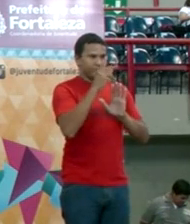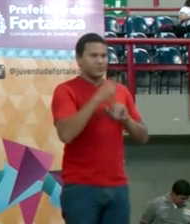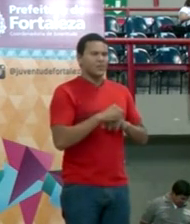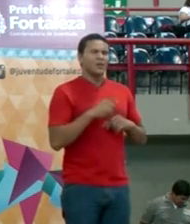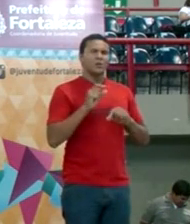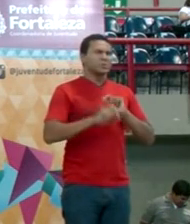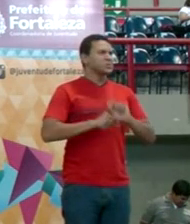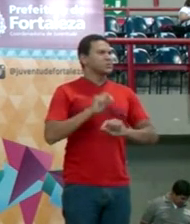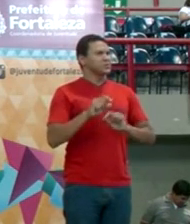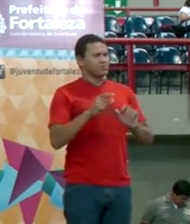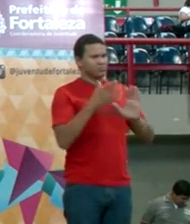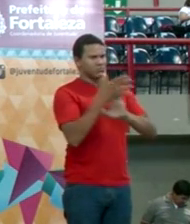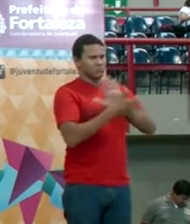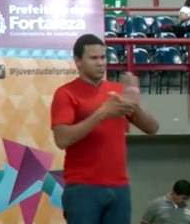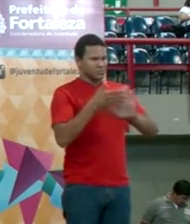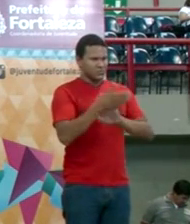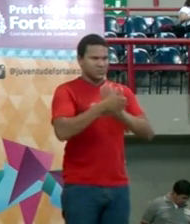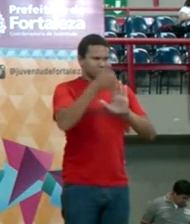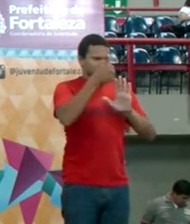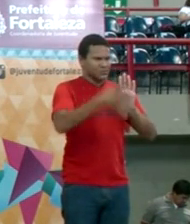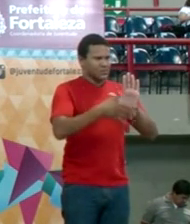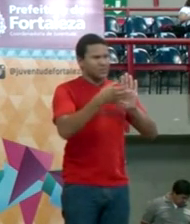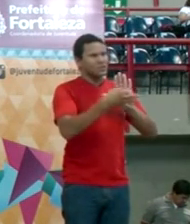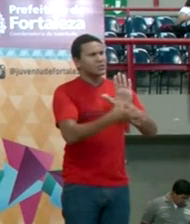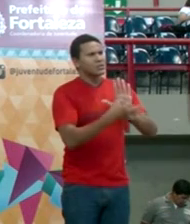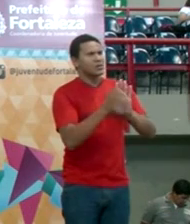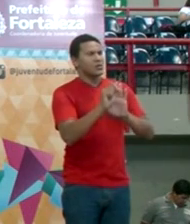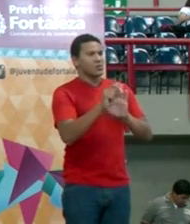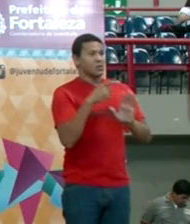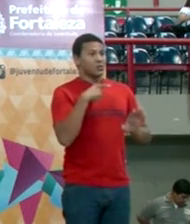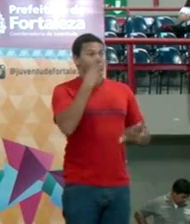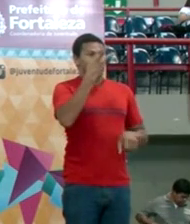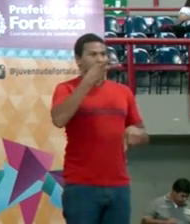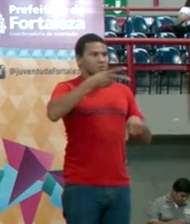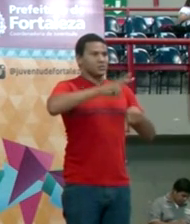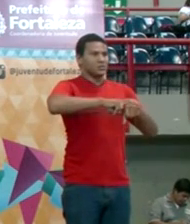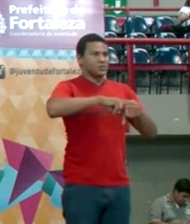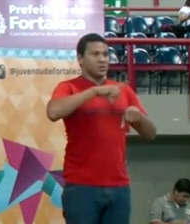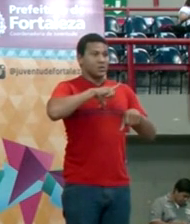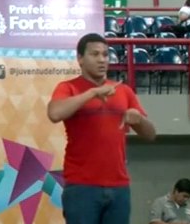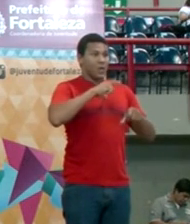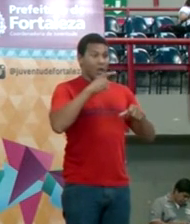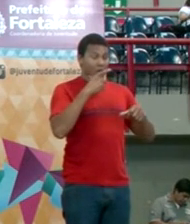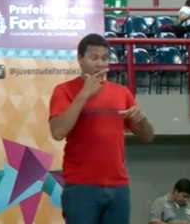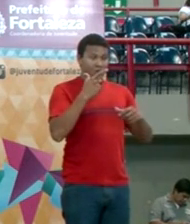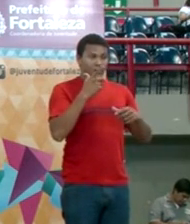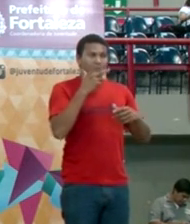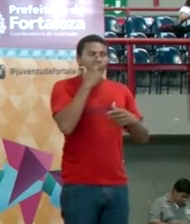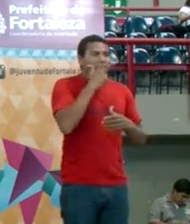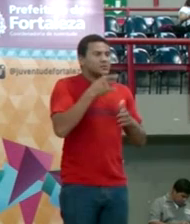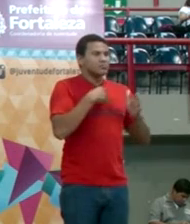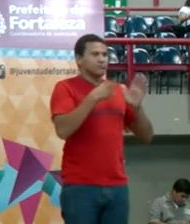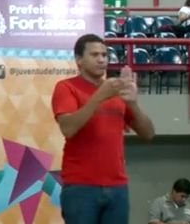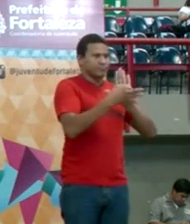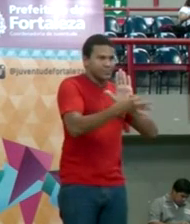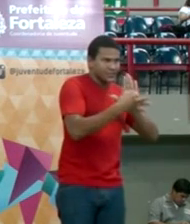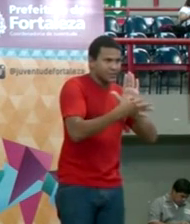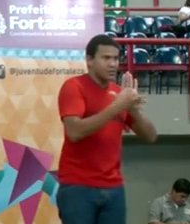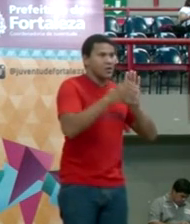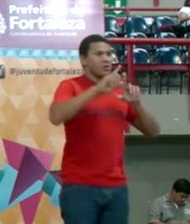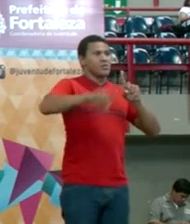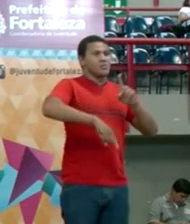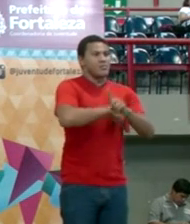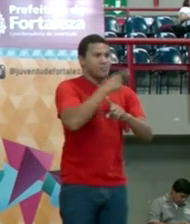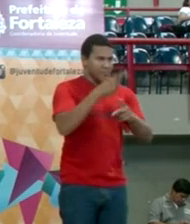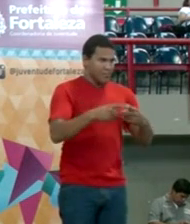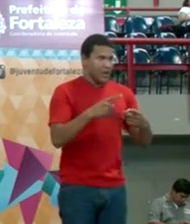duas funções, de mostrar suas opiniões para os outros e tentar convencer o outro que está te ouvindo ou